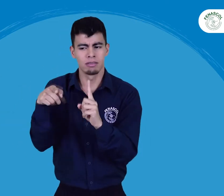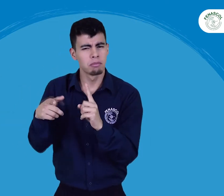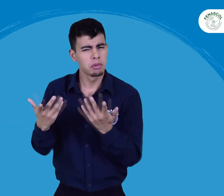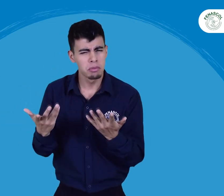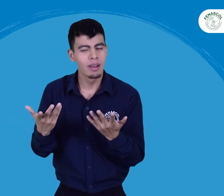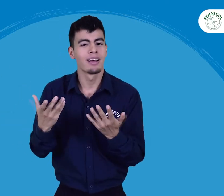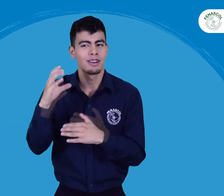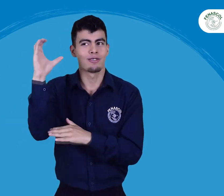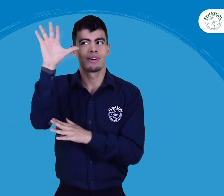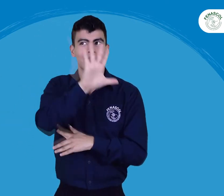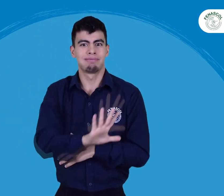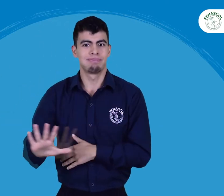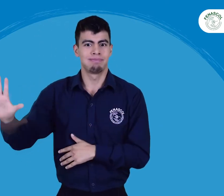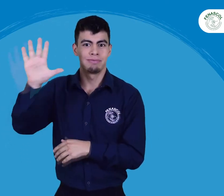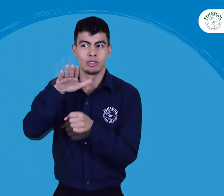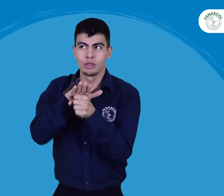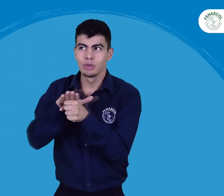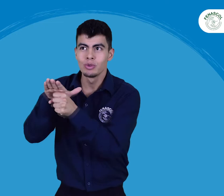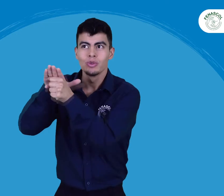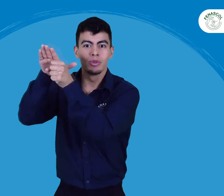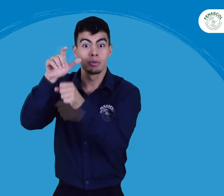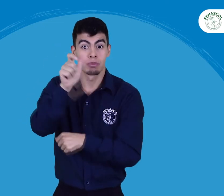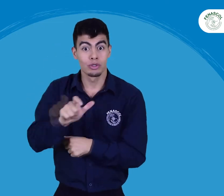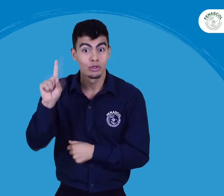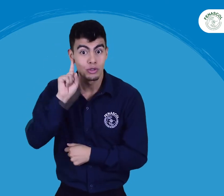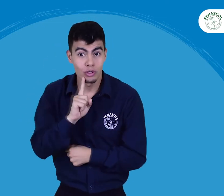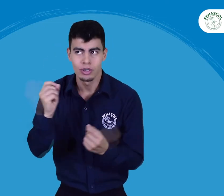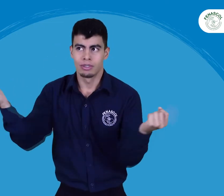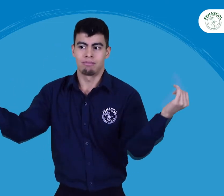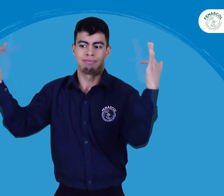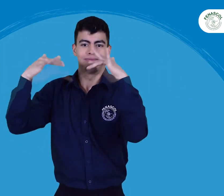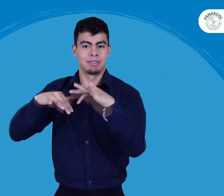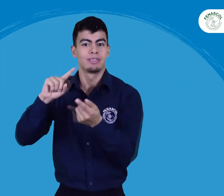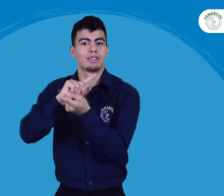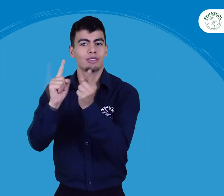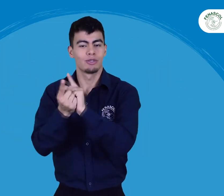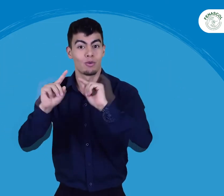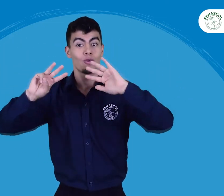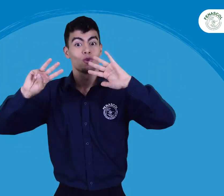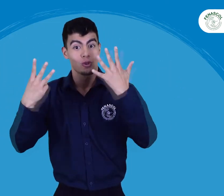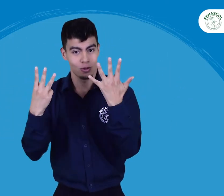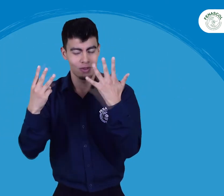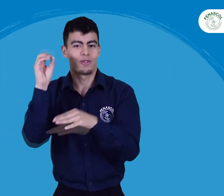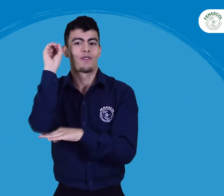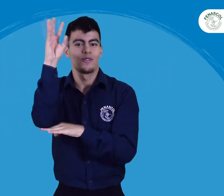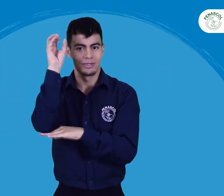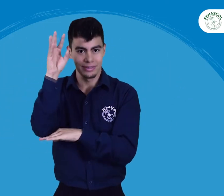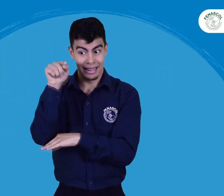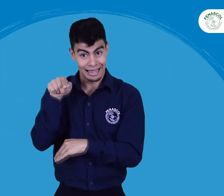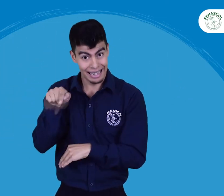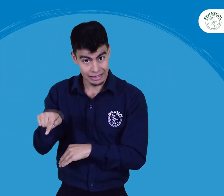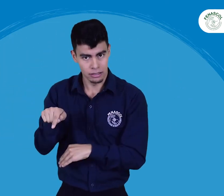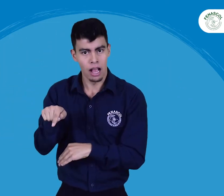que es el lugar donde se realizará el octavo congreso nacional de la situación de las personas sordas en